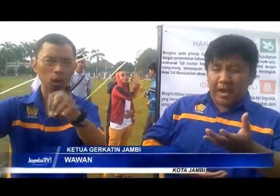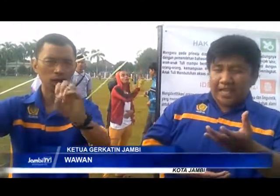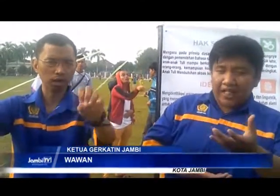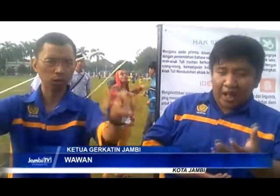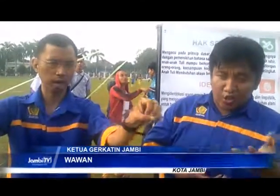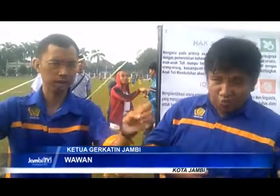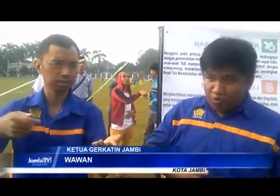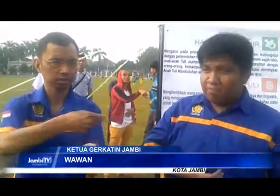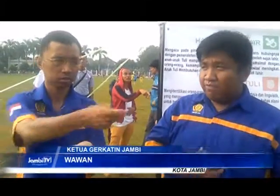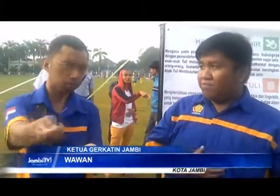pada umum.